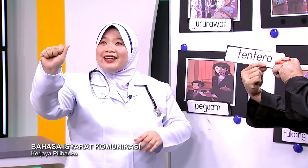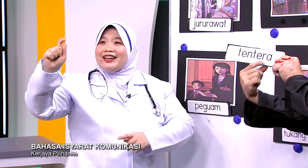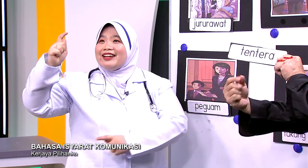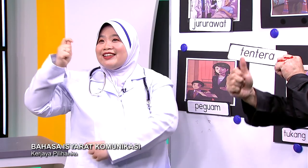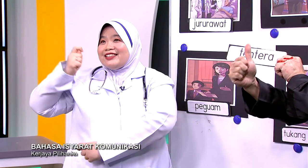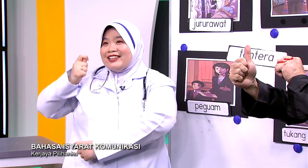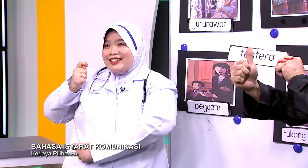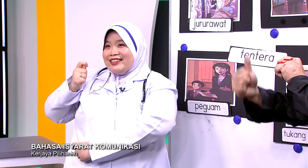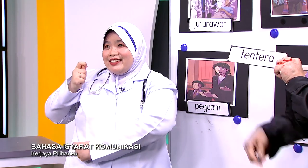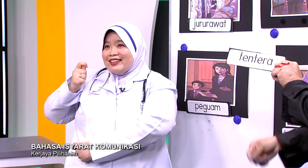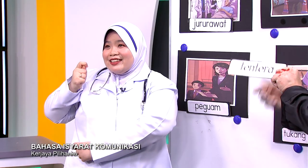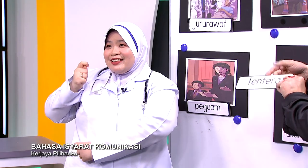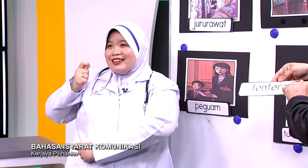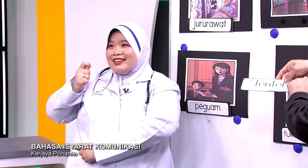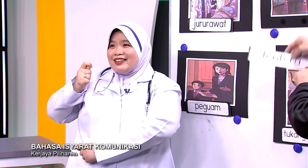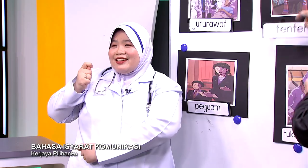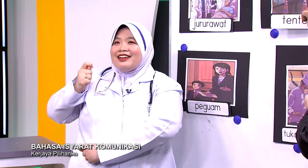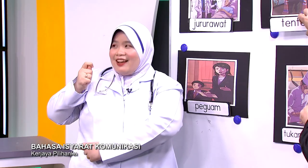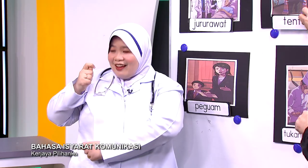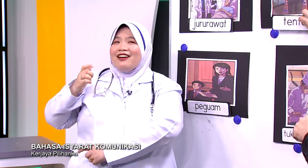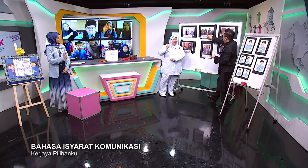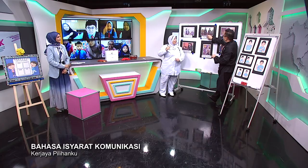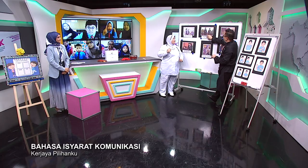T-E-N-T-E-R-A. Tendra.